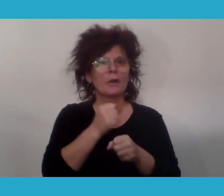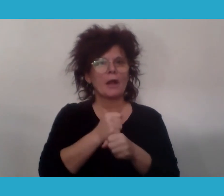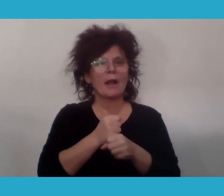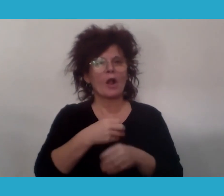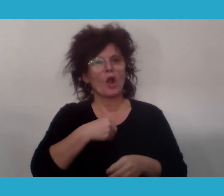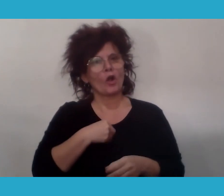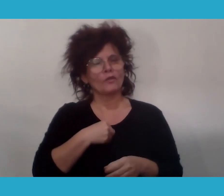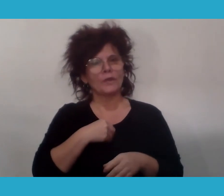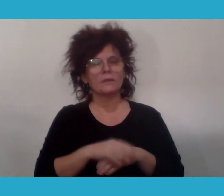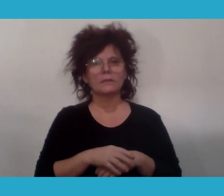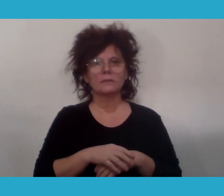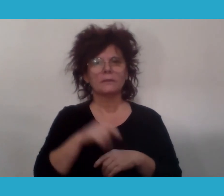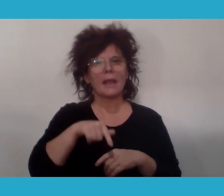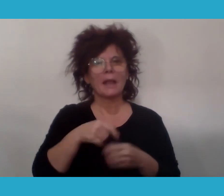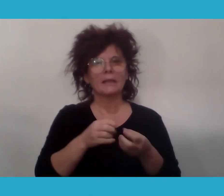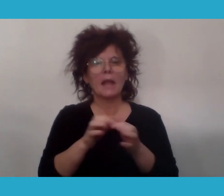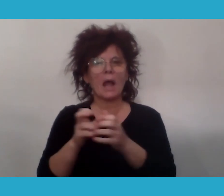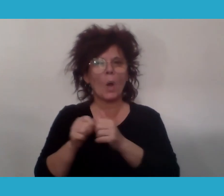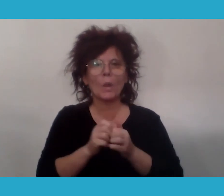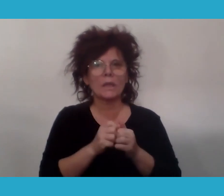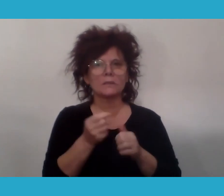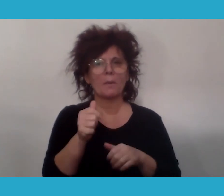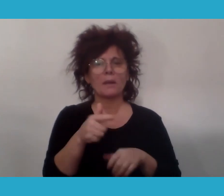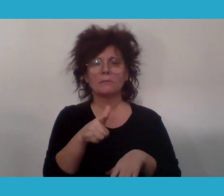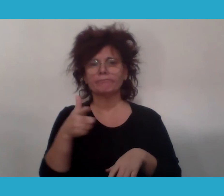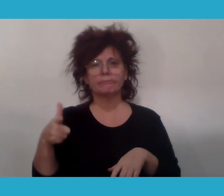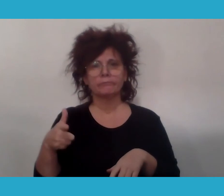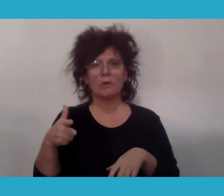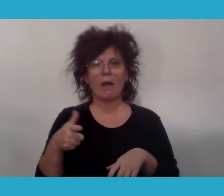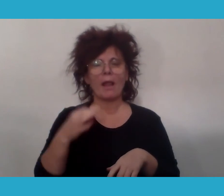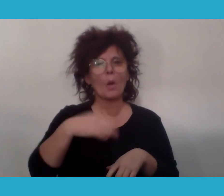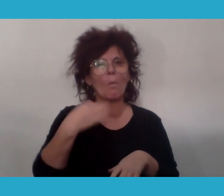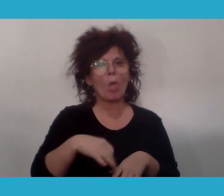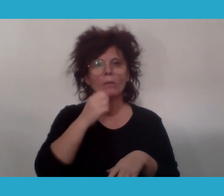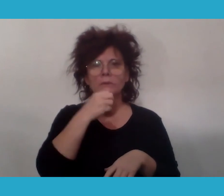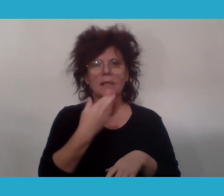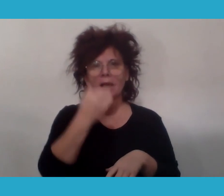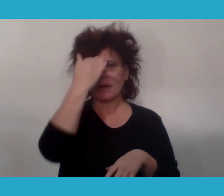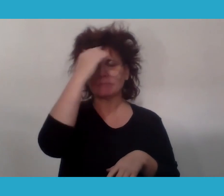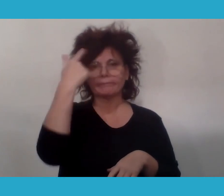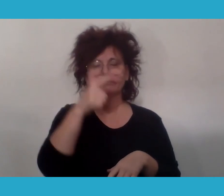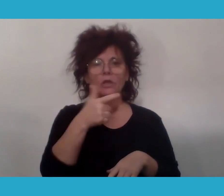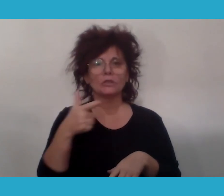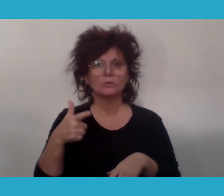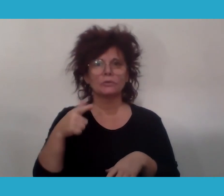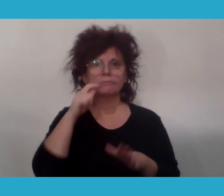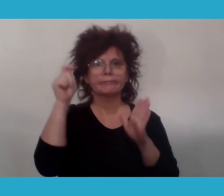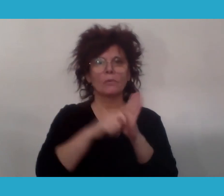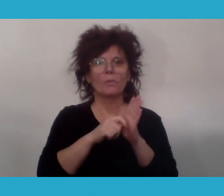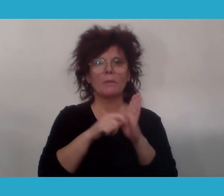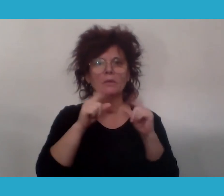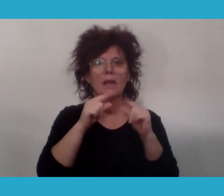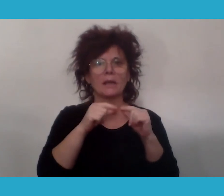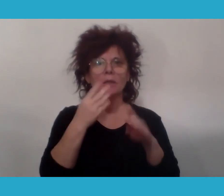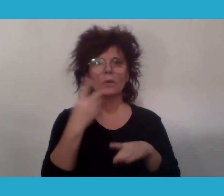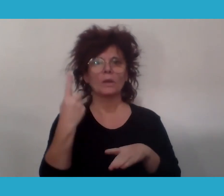confianza. Por lo expuesto, considera que esta audiencia carece de toda validez, debiendo a las autoridades administrativas y judiciales declararla inconstitucional en cumplimiento del artículo